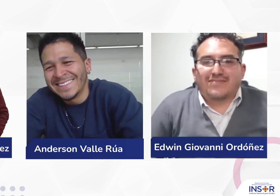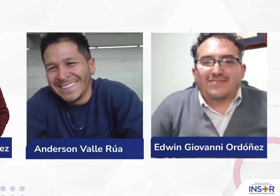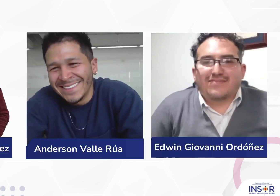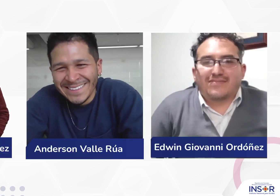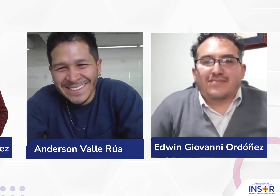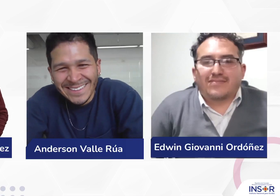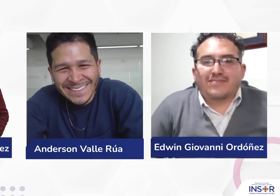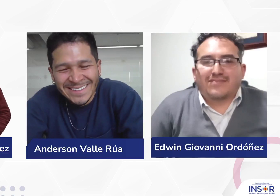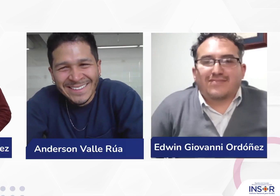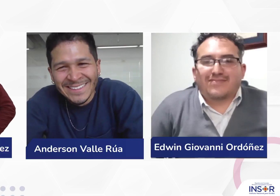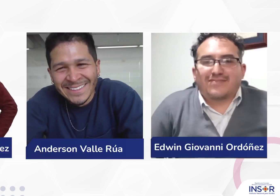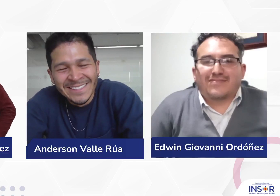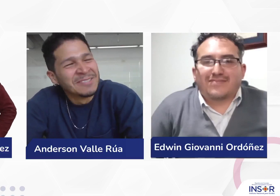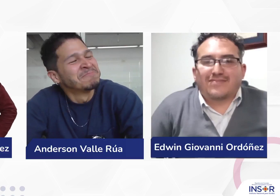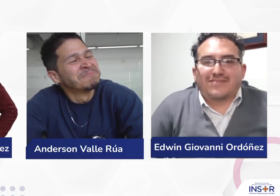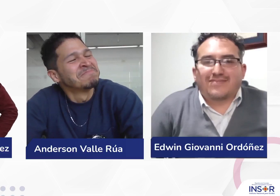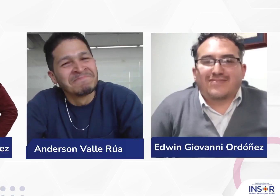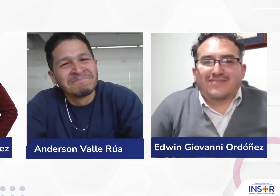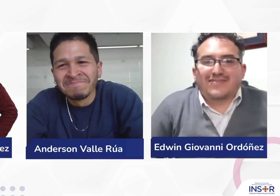Anderson.